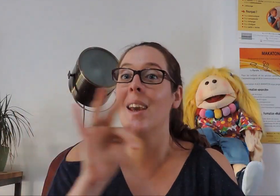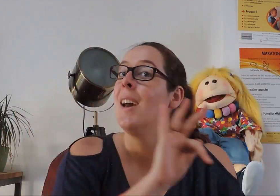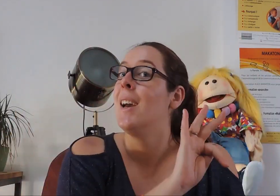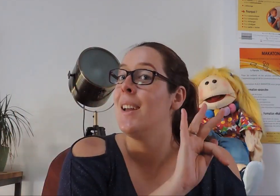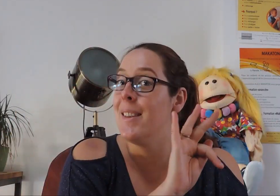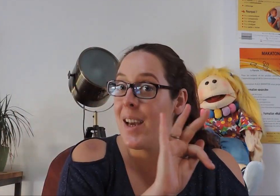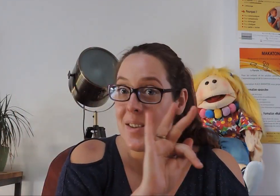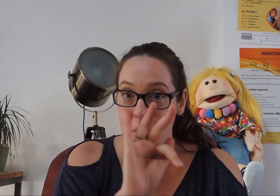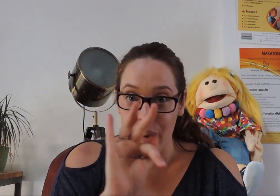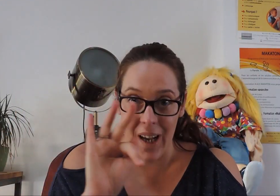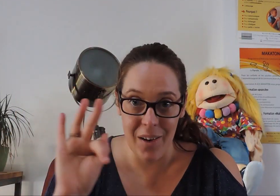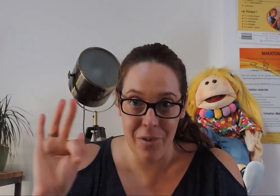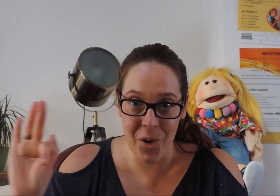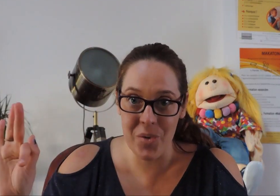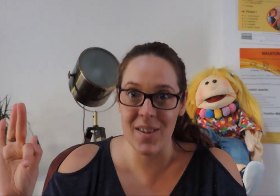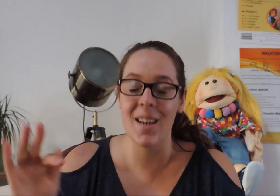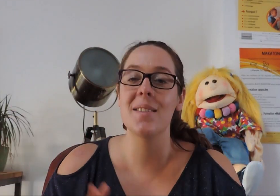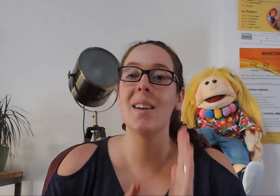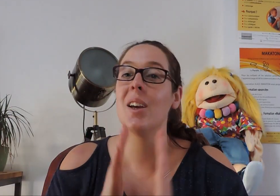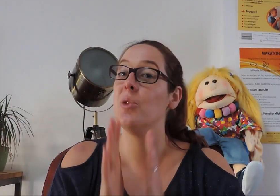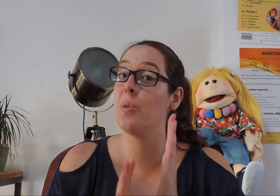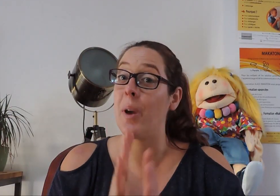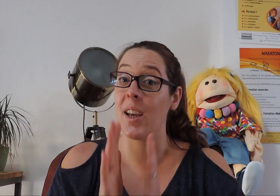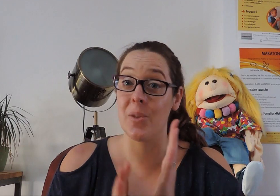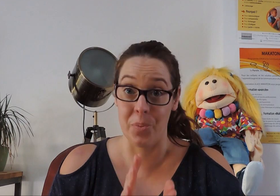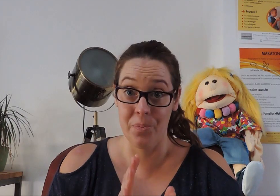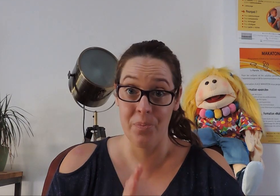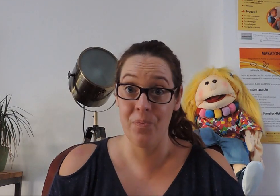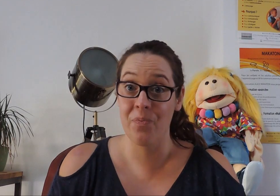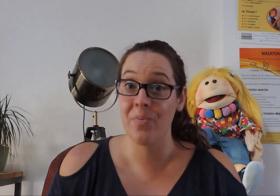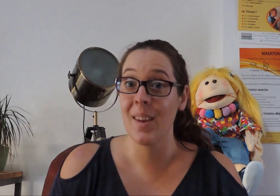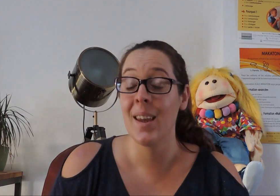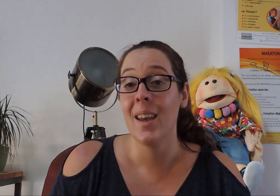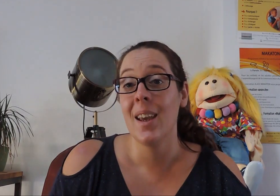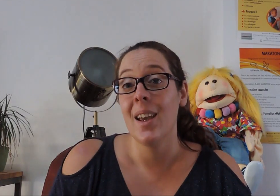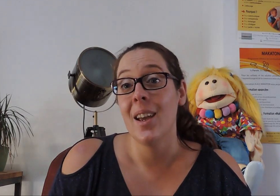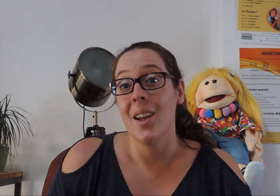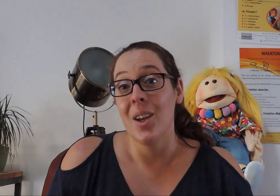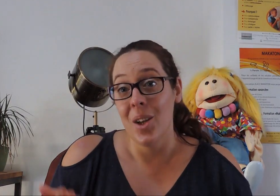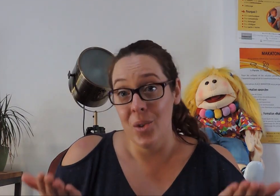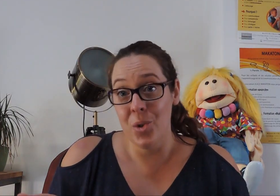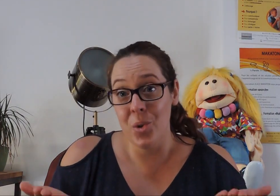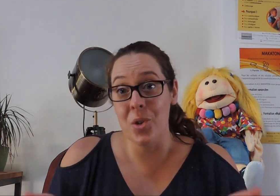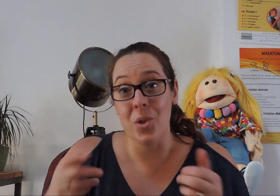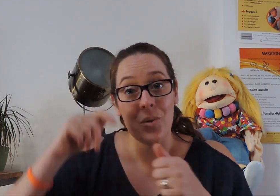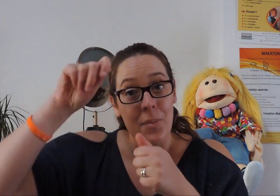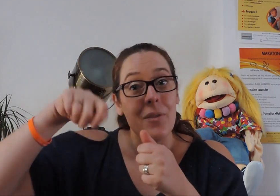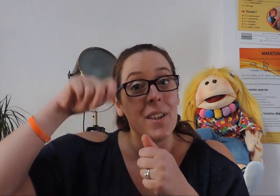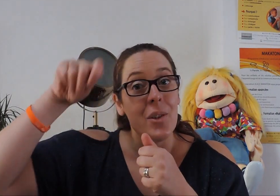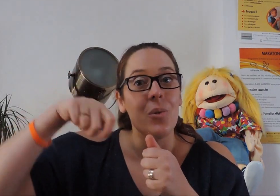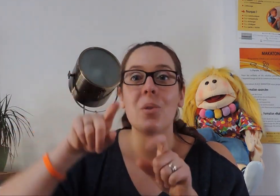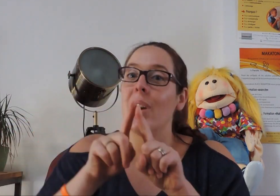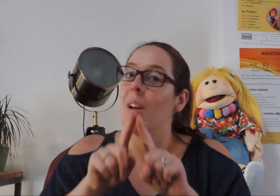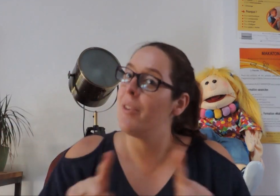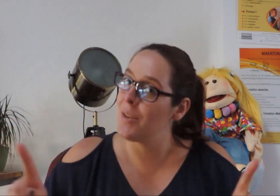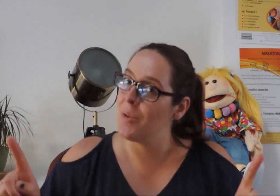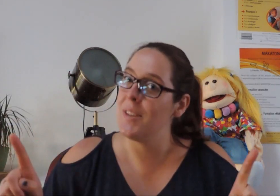nationale française du Makaton du coup aujourd'hui ma vidéo elle va être